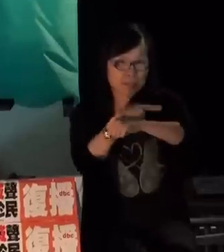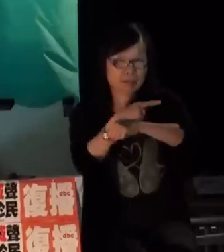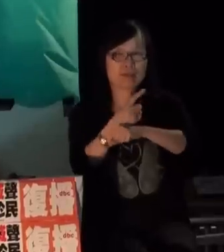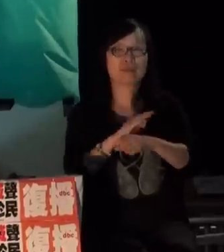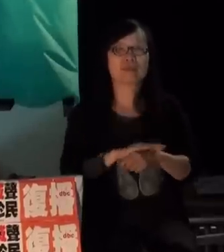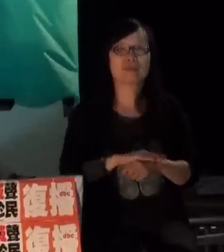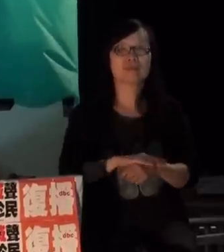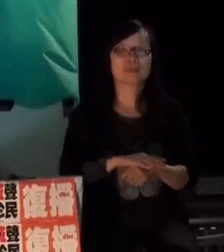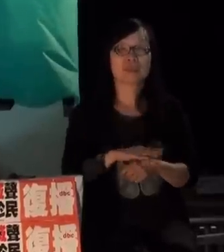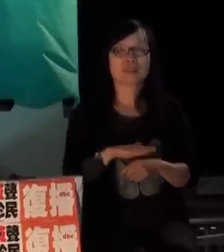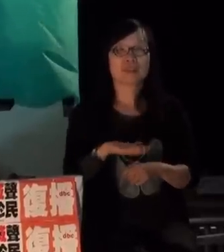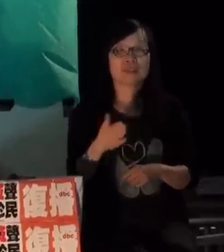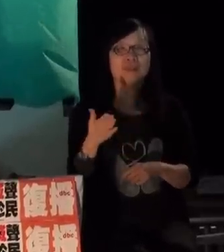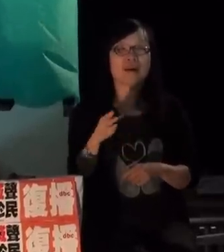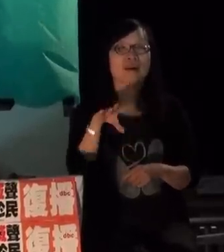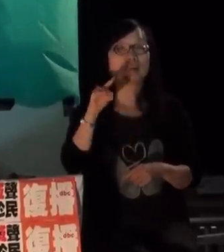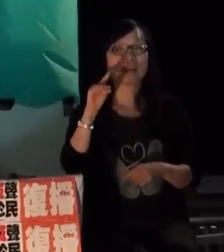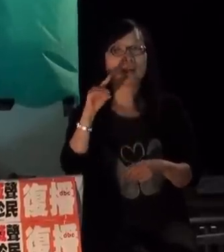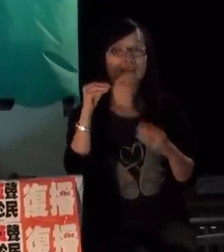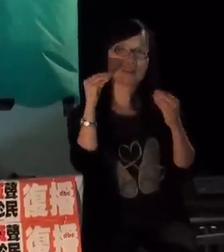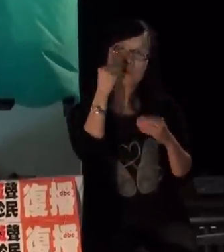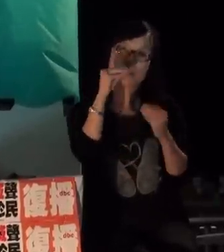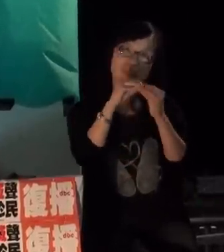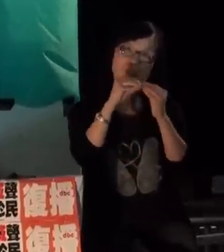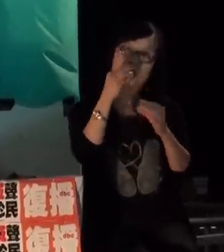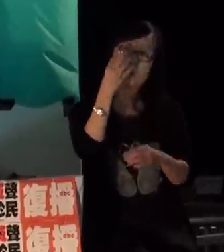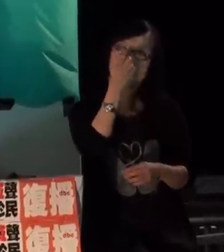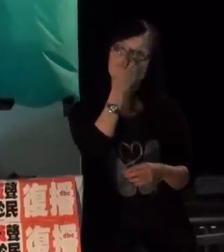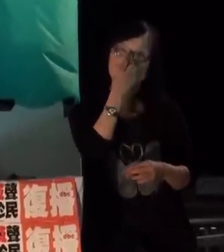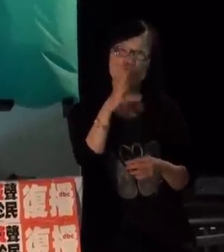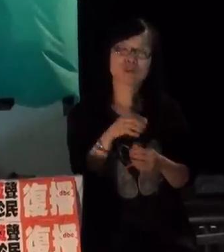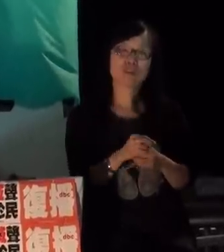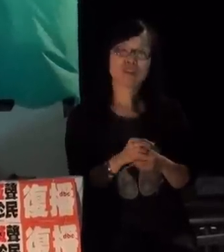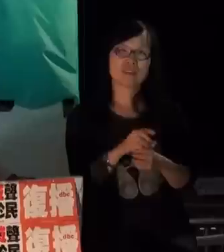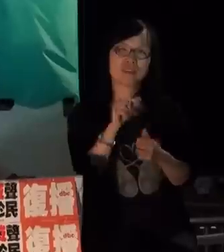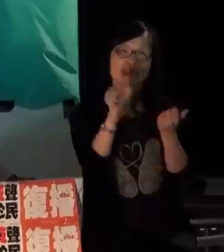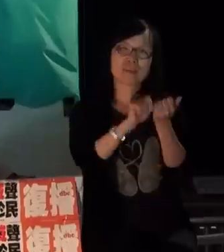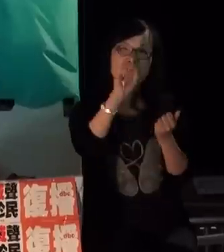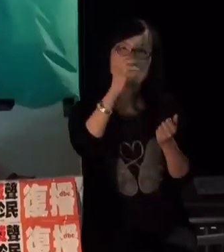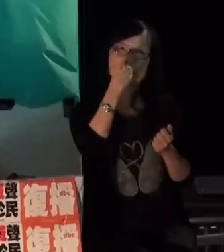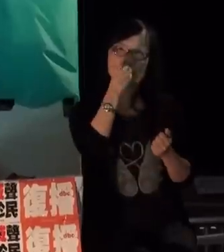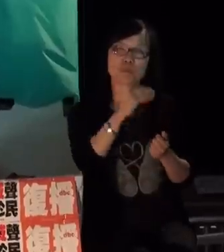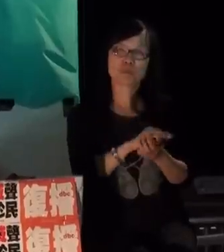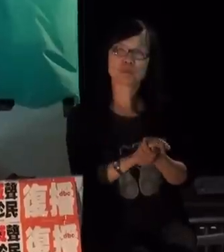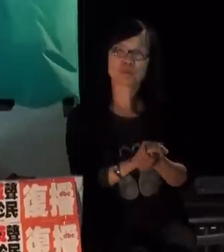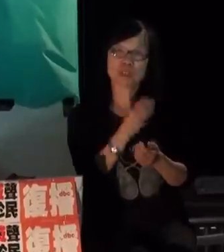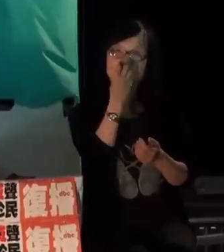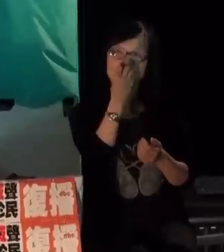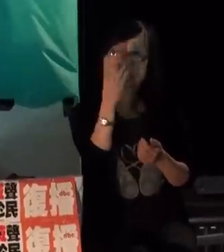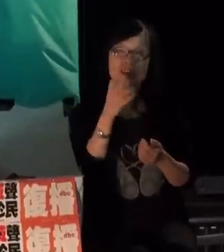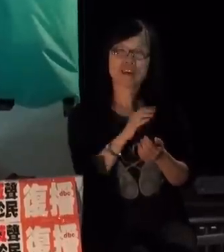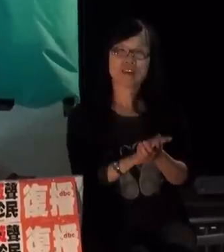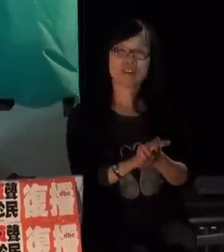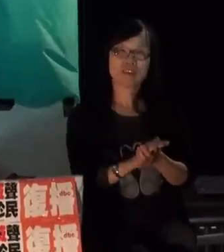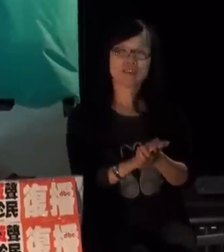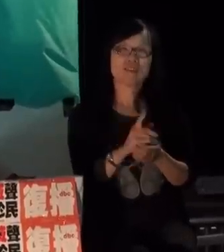啦。 阿狼就食咗個豬，阿狼咧就靠咩食豬嘅咧？就係靠。任戰